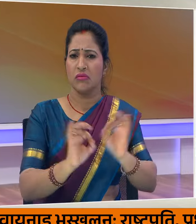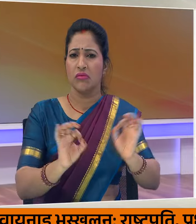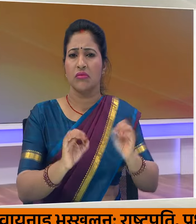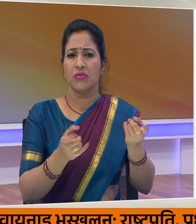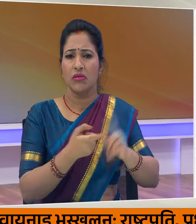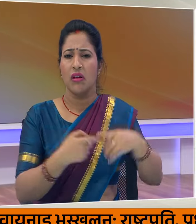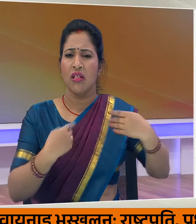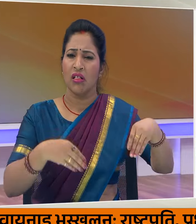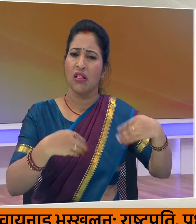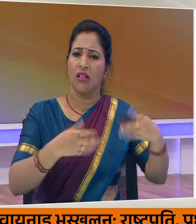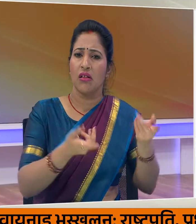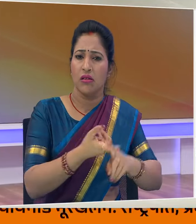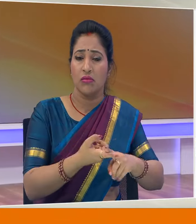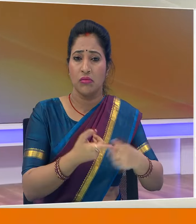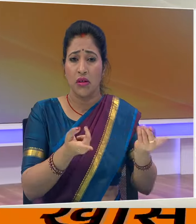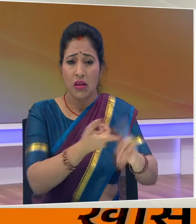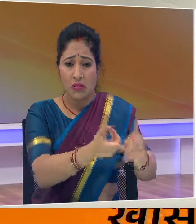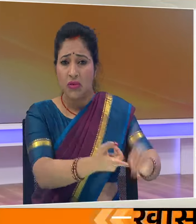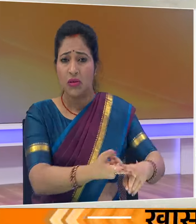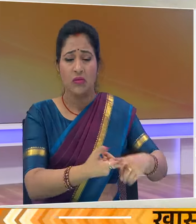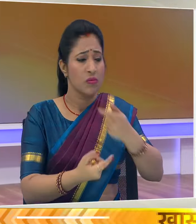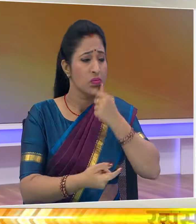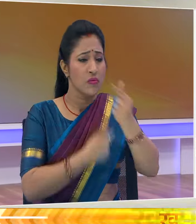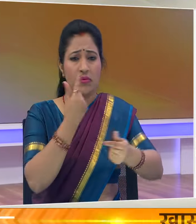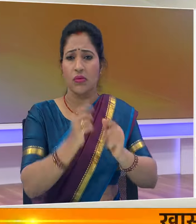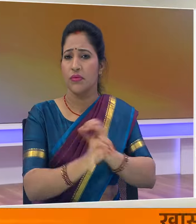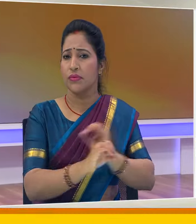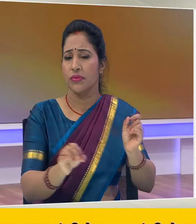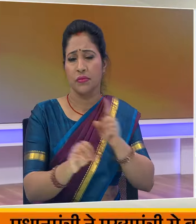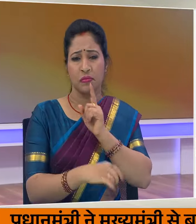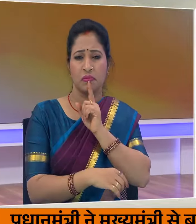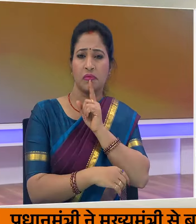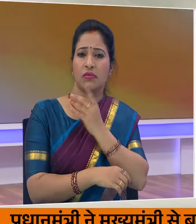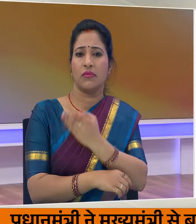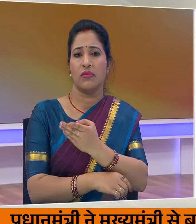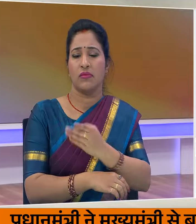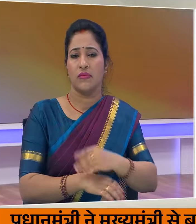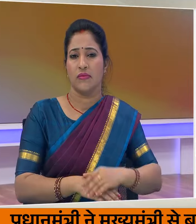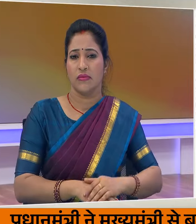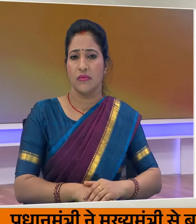रही घटनाओं के लिए आवाज नहीं उठाती है।